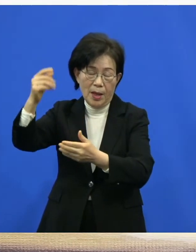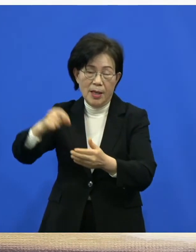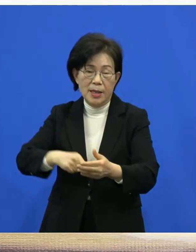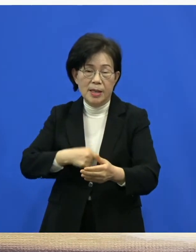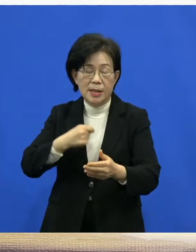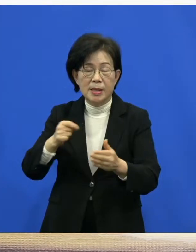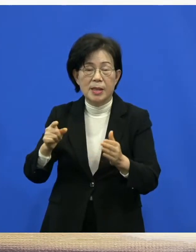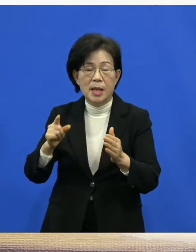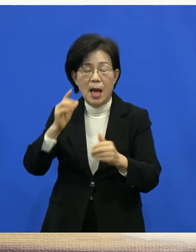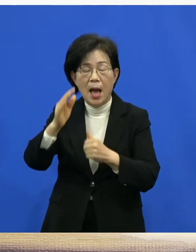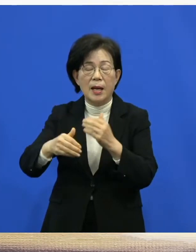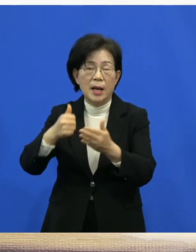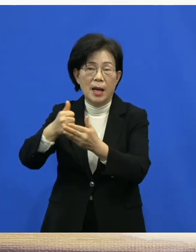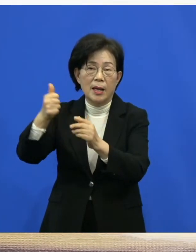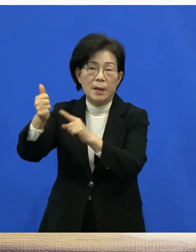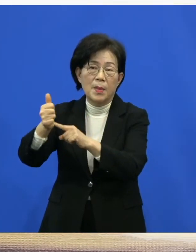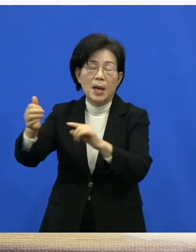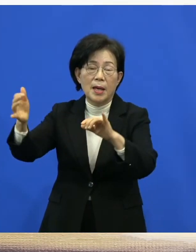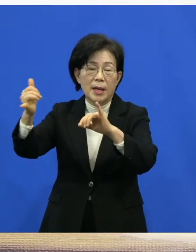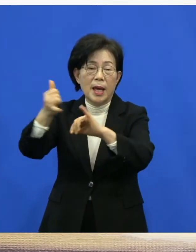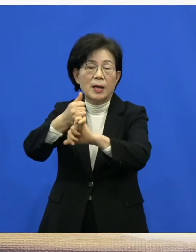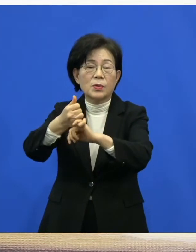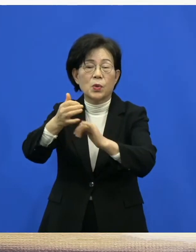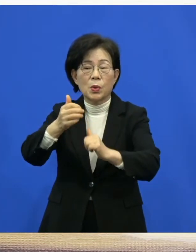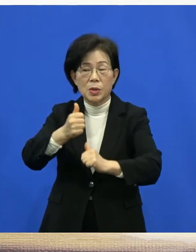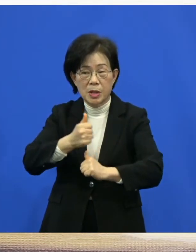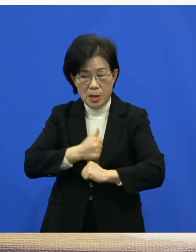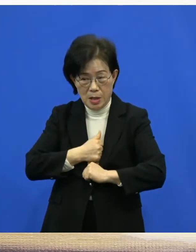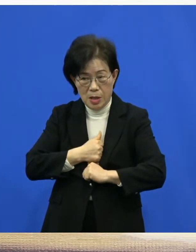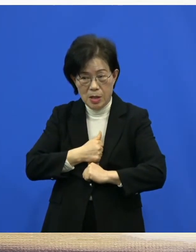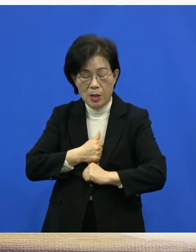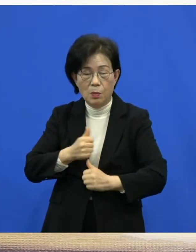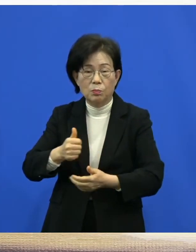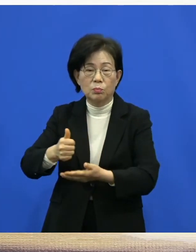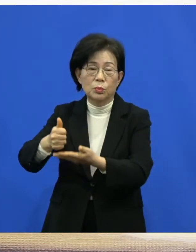하나님. 그분은 약속을 지키시는 분.